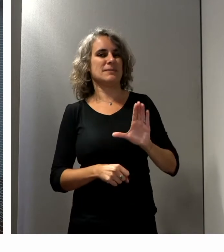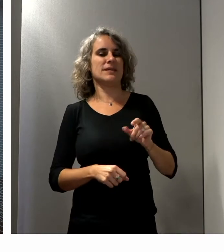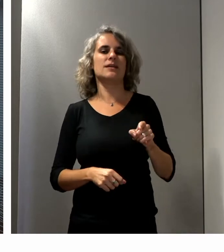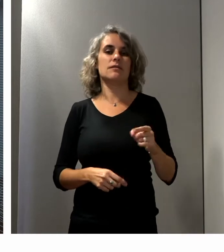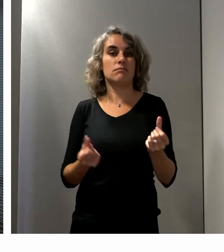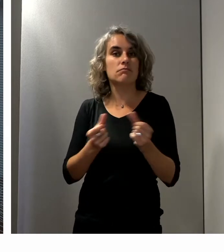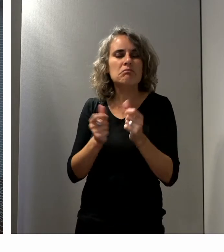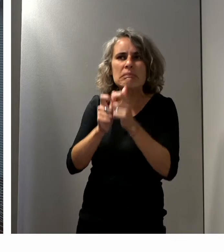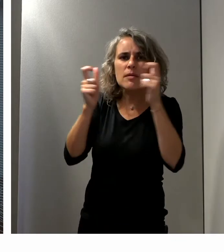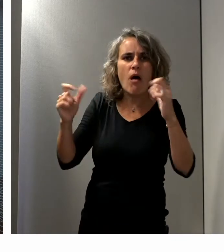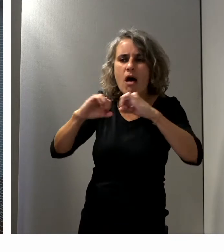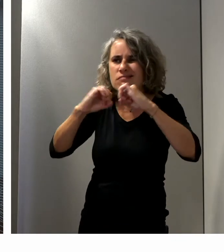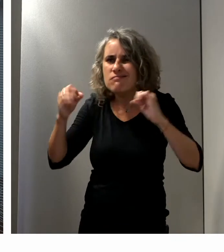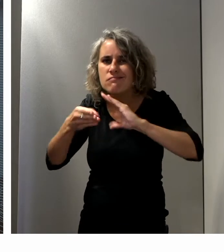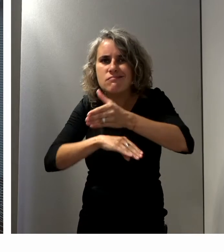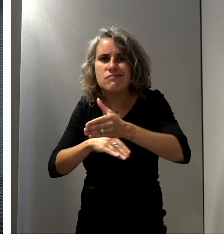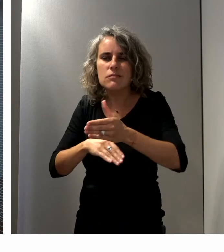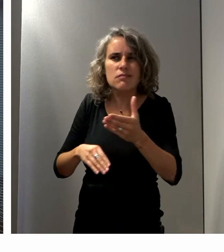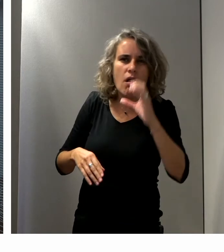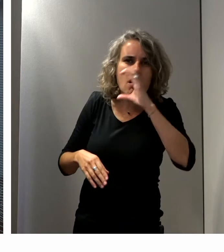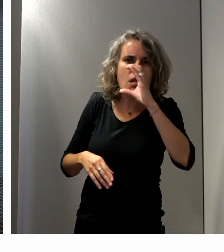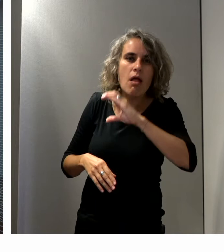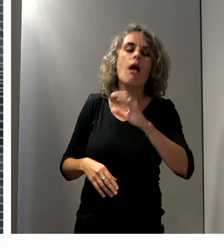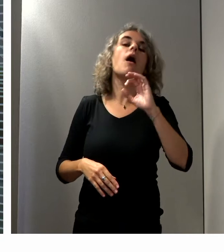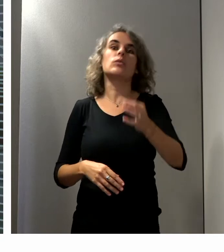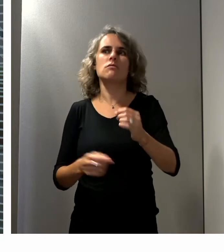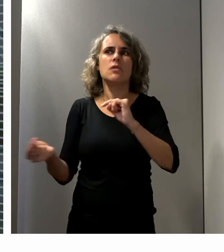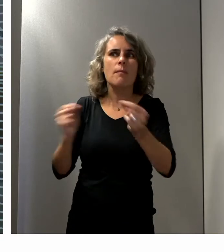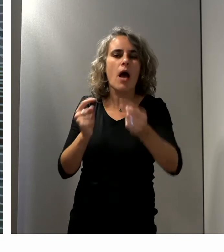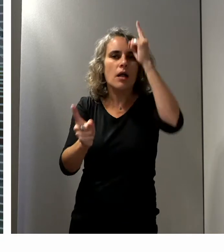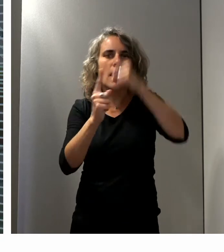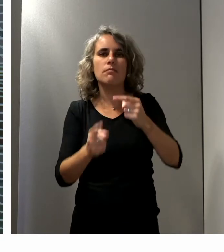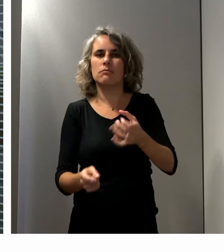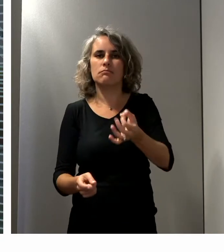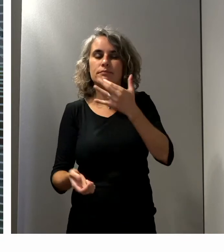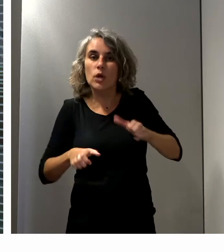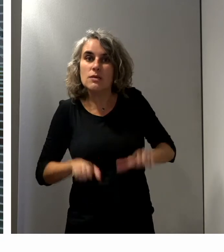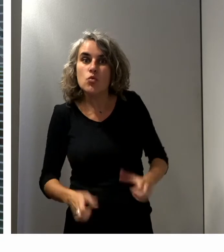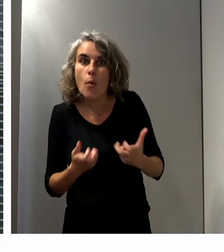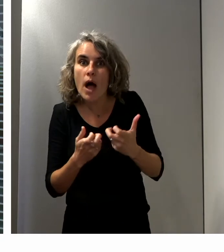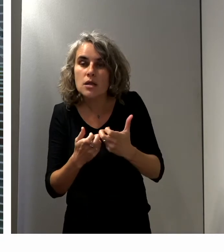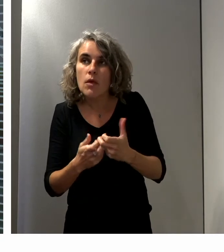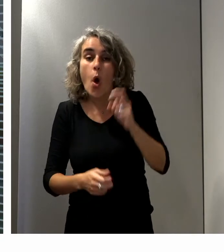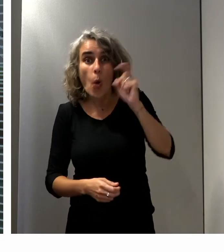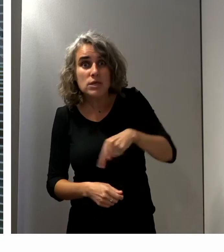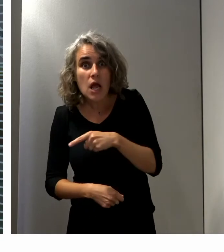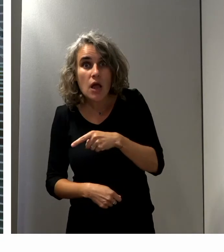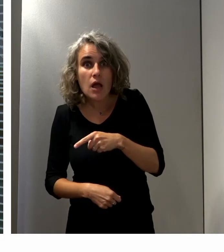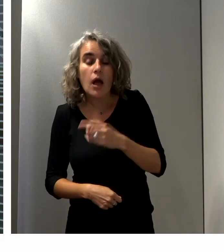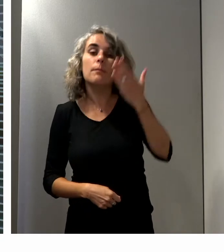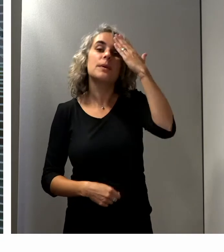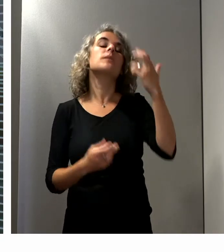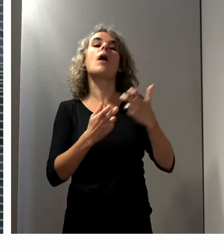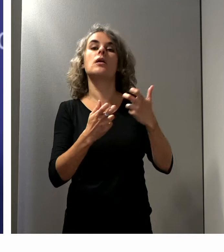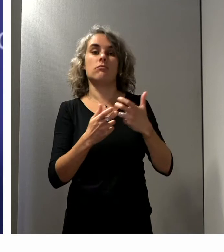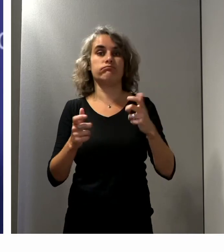sur qu'est-ce qui se passe dans les établissements. On a eu beaucoup de débats autour de la contraception. Est-on obligé d'avoir une contraception pour être admis dans